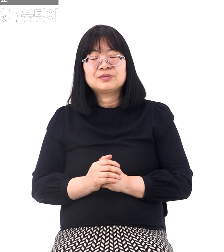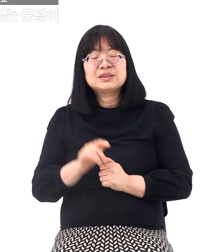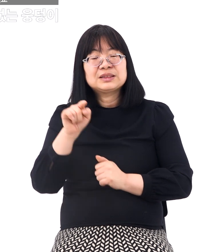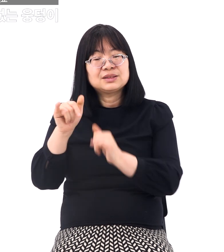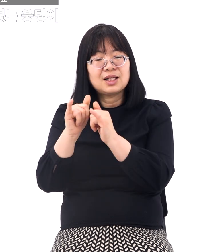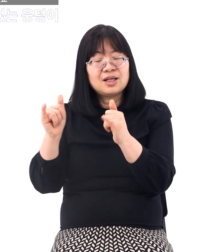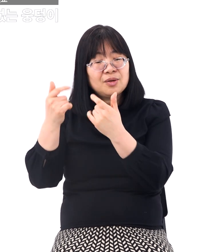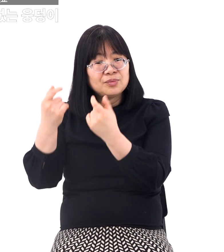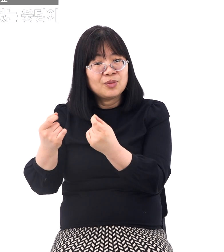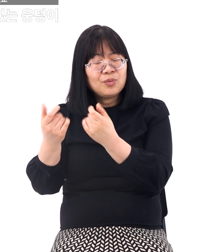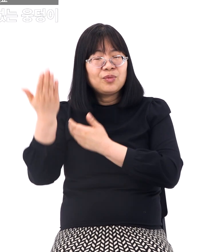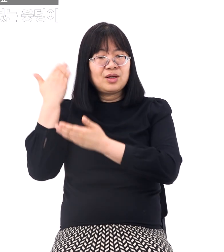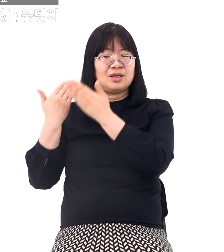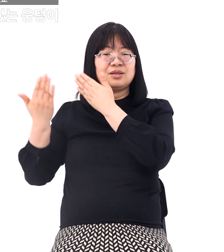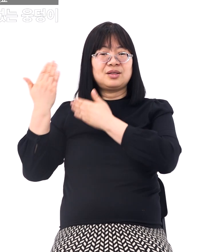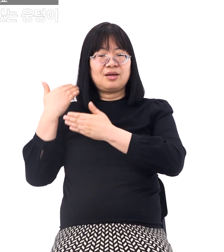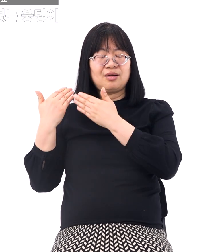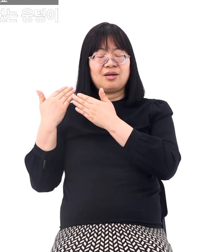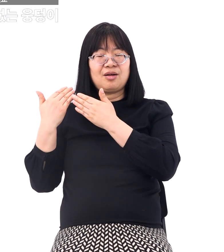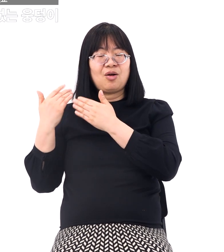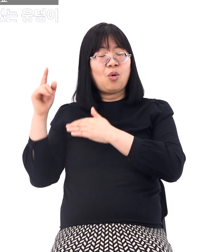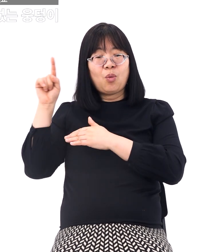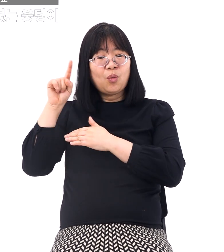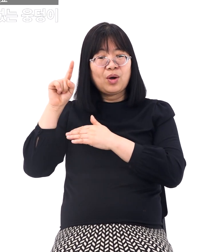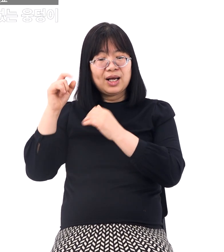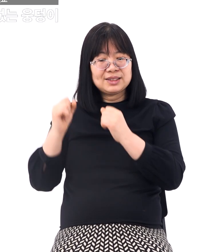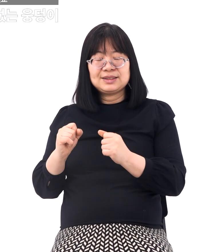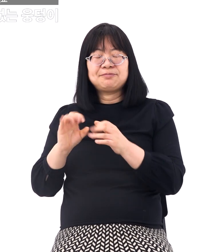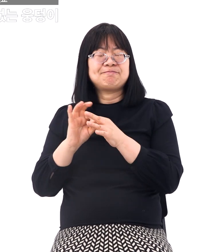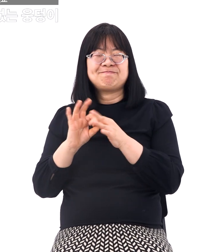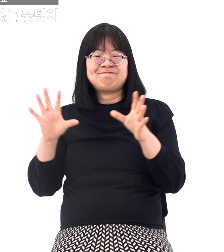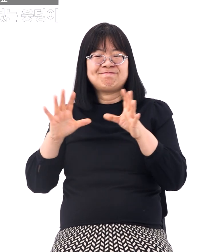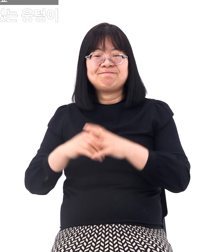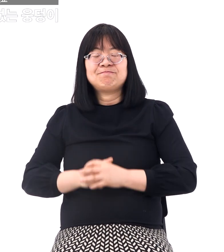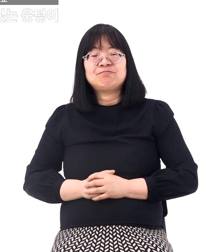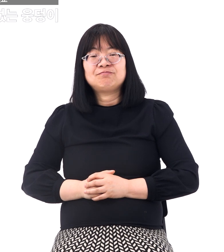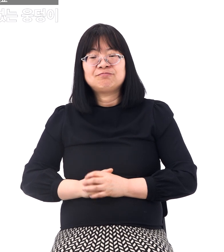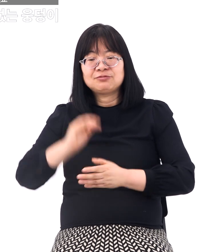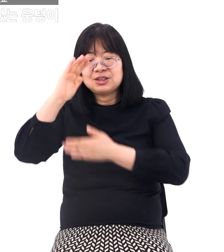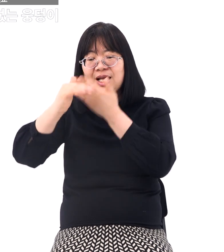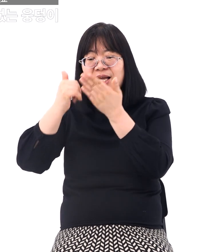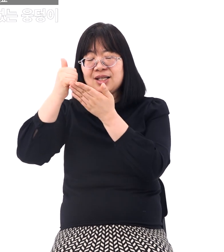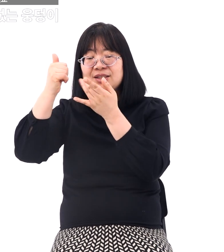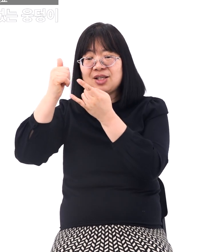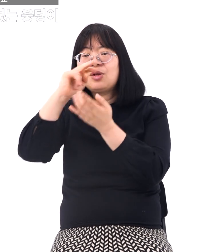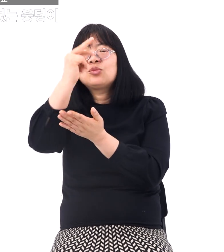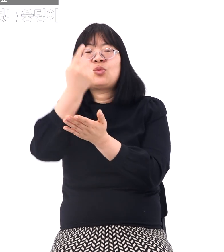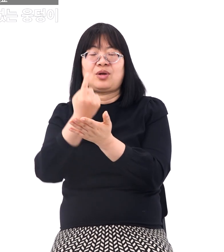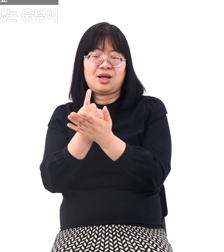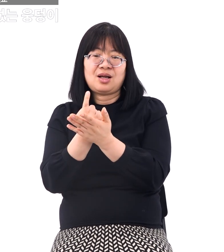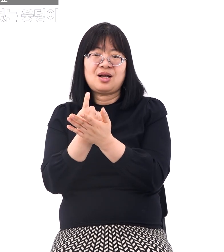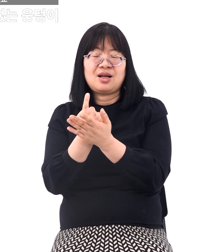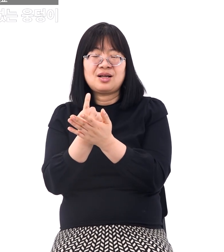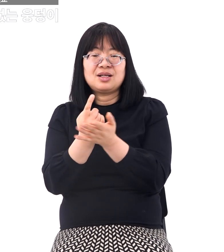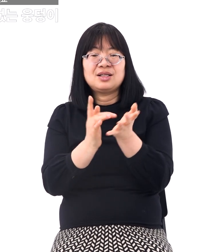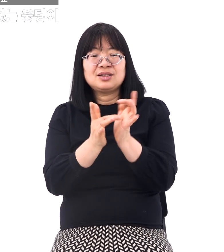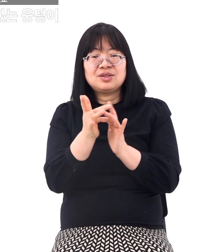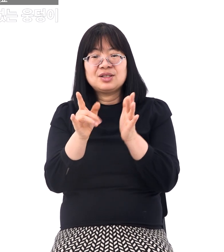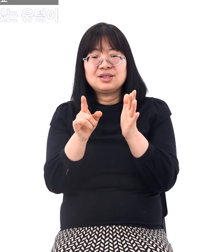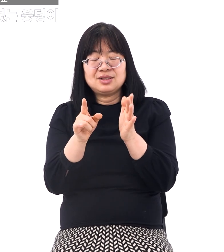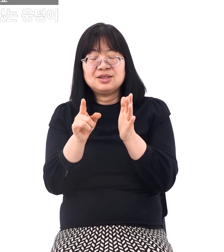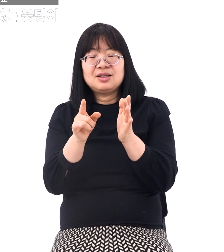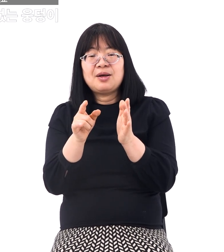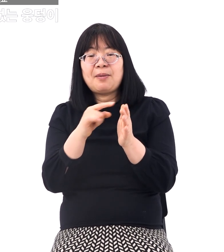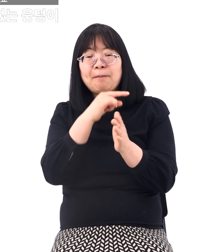그들도 과거에는 어느 자리에 있었는지 상관없이 하나님께로 돌아오면, 그리스도의 피